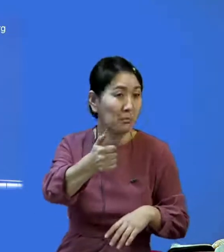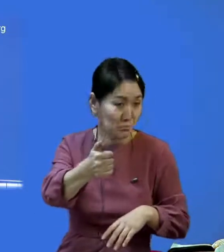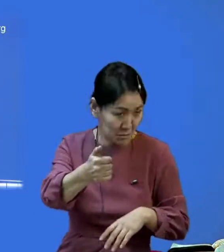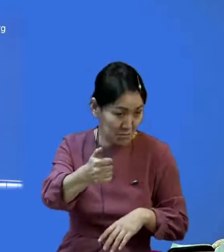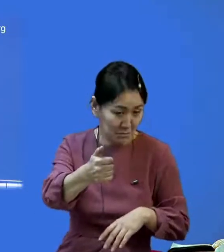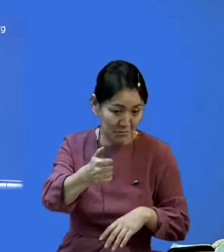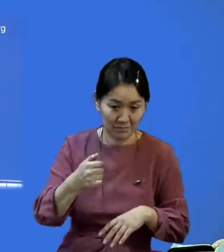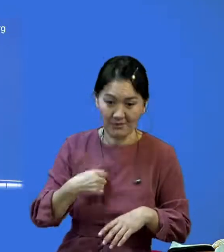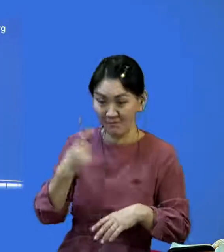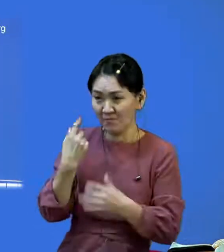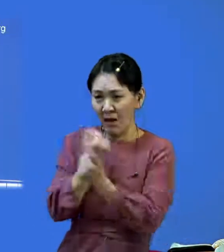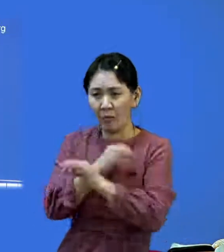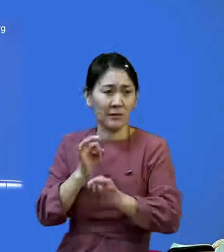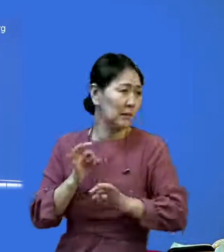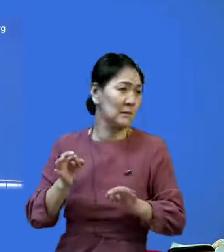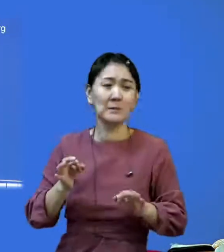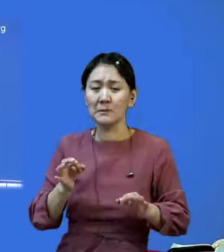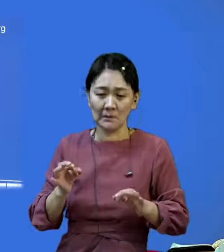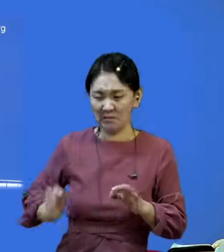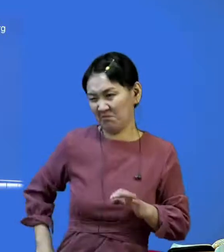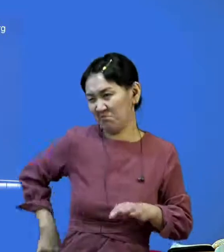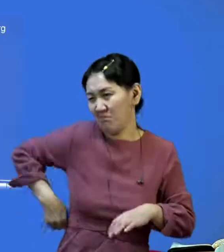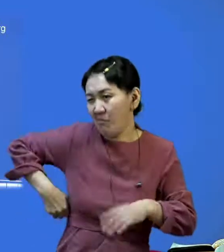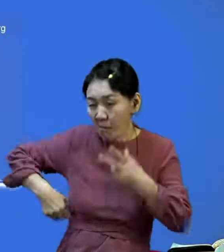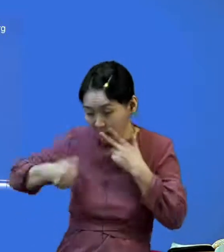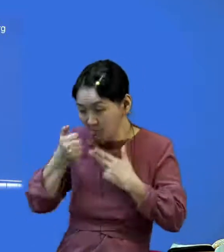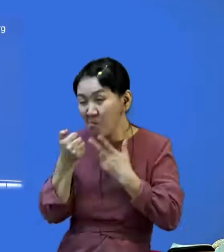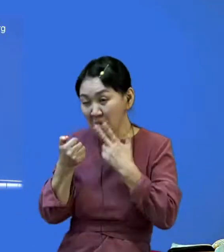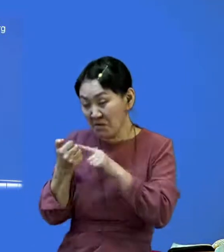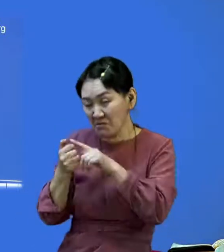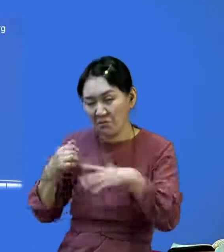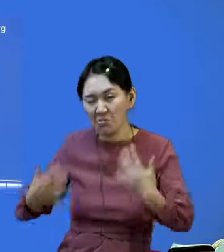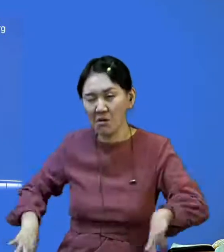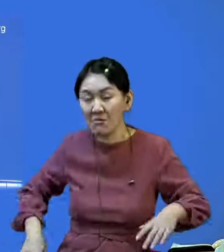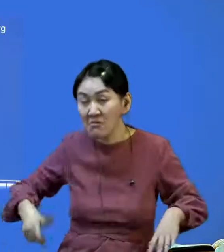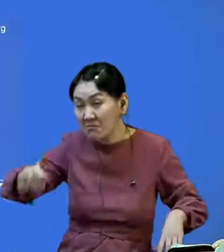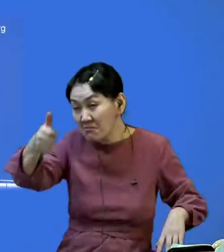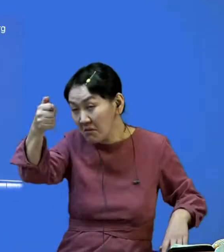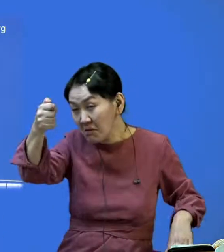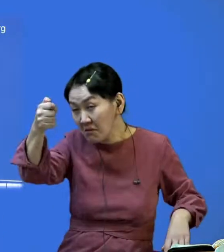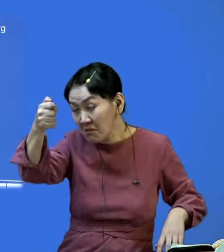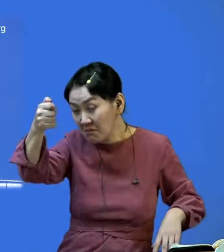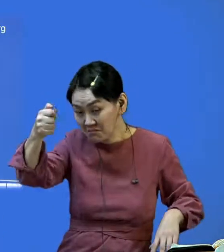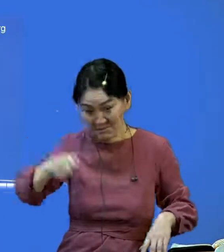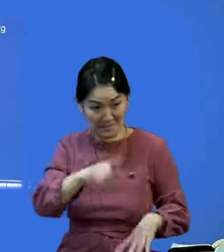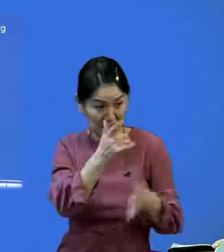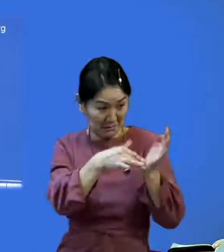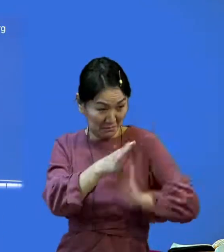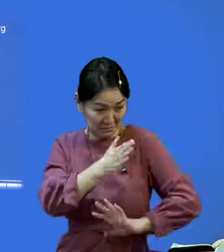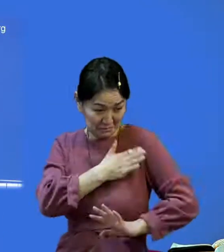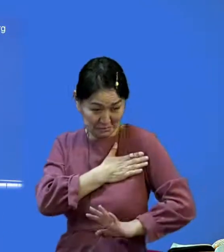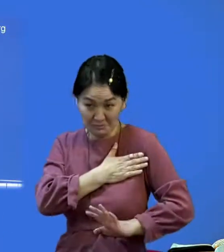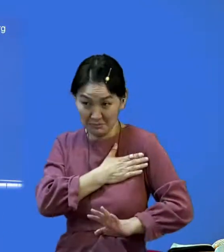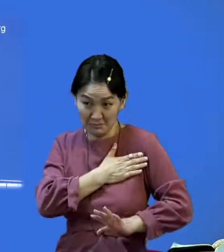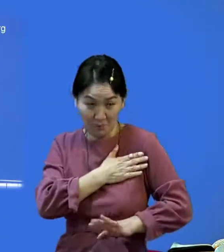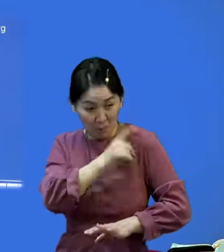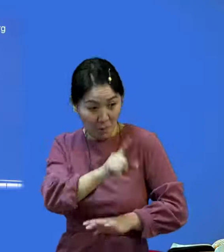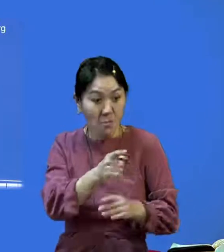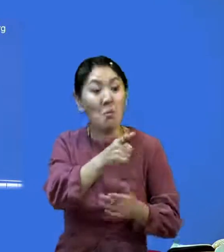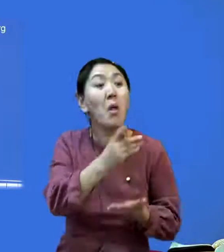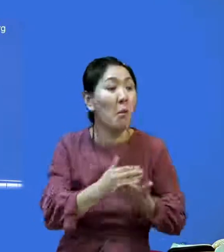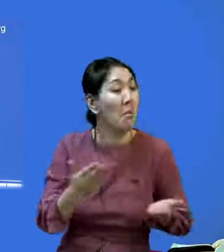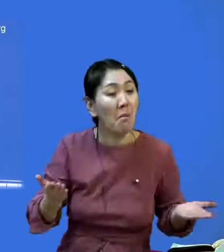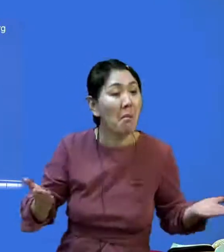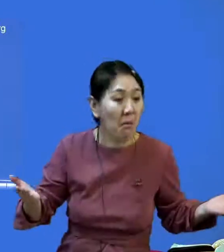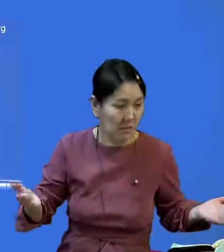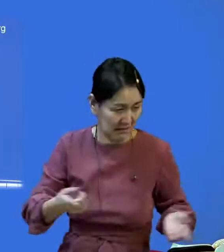Тэгсэн аврагдаагүй хүн асаагур асаагаал. Есүс итгэдэг хүмүүс чинь байхгүй юм яса ол юм бэ гэхэл.